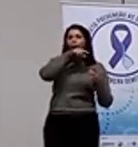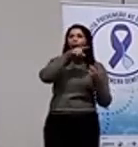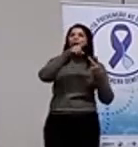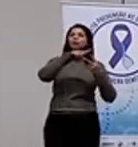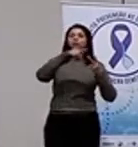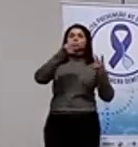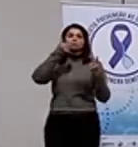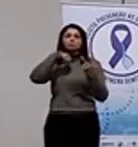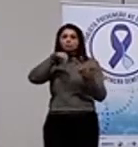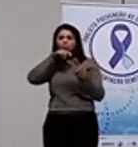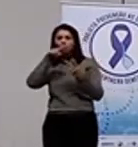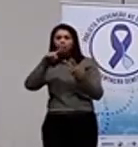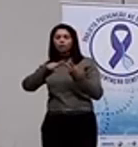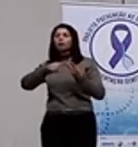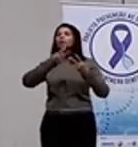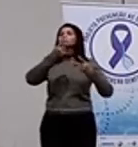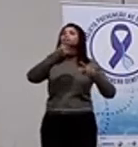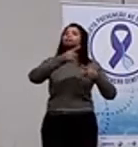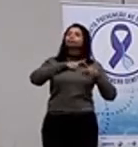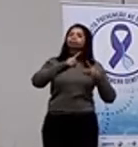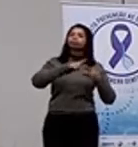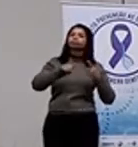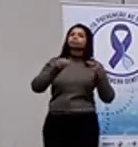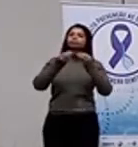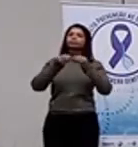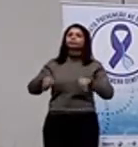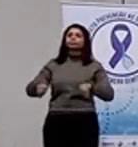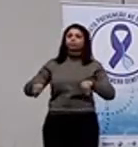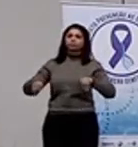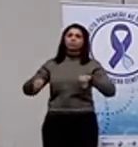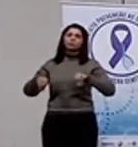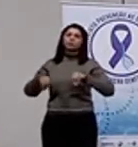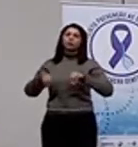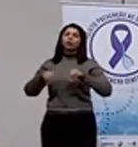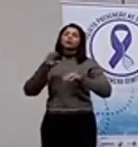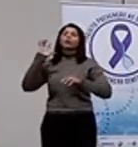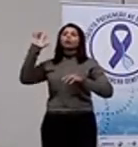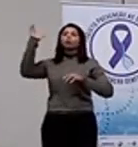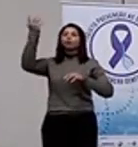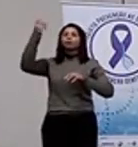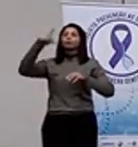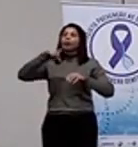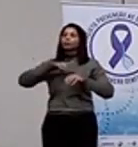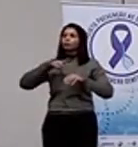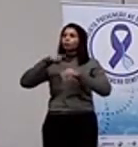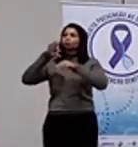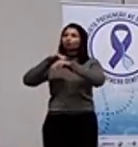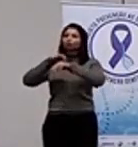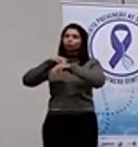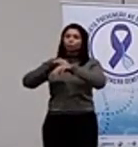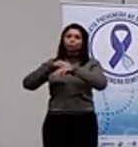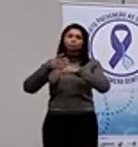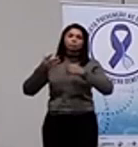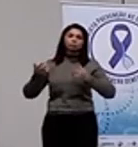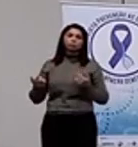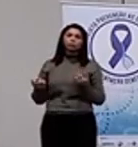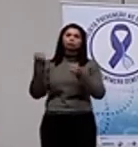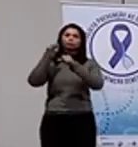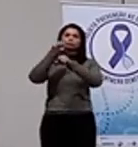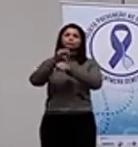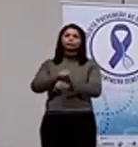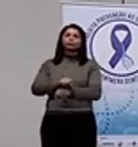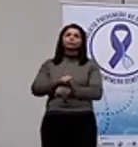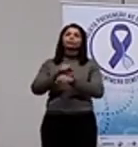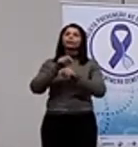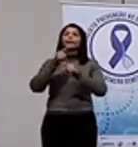defeituoso da mãe para você provocar a doença. E quando isso acontece, você tem uma doença recessiva, que a gente vai falar um pouquinho sobre elas. Então isso é